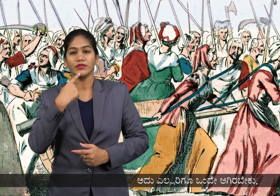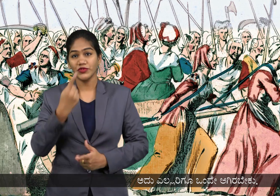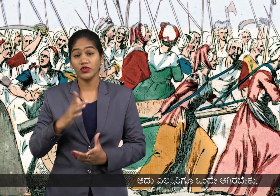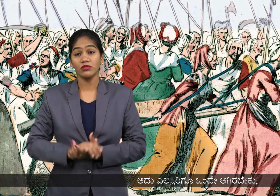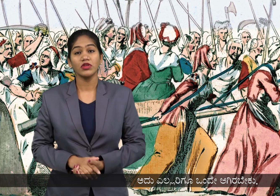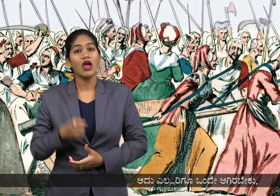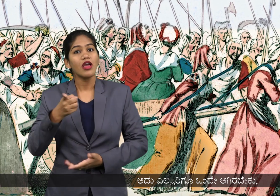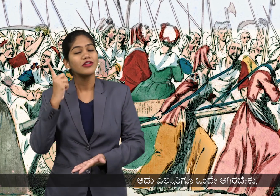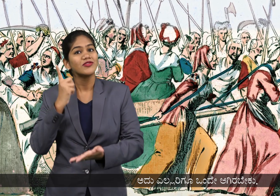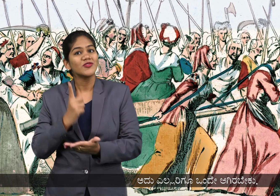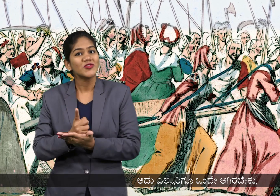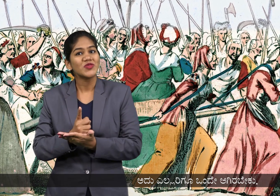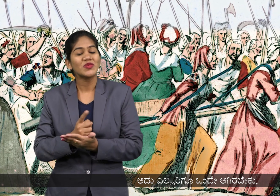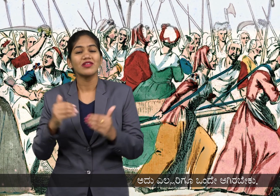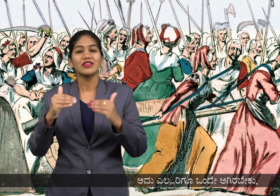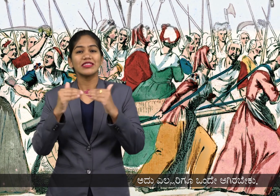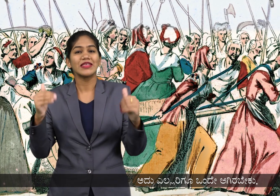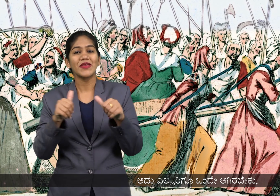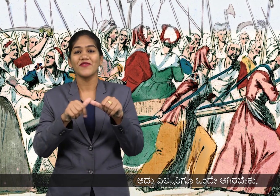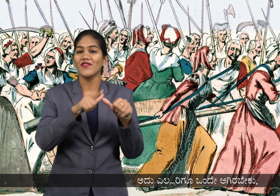ಅದು ಎಲ್ಲರಿಗೂ ಒಂದೇ ಆಗಿರಬೇಕು.